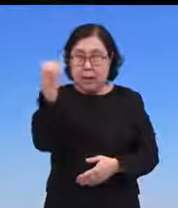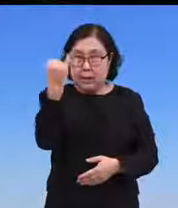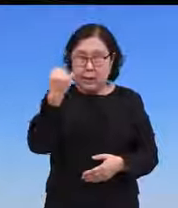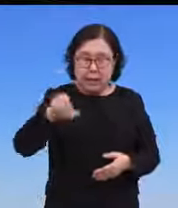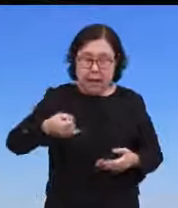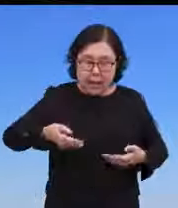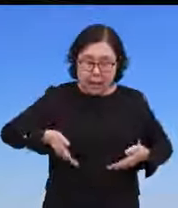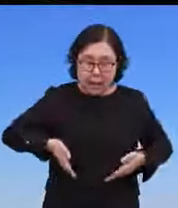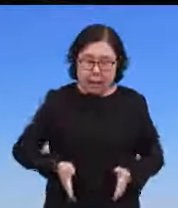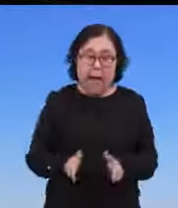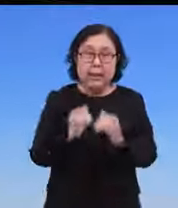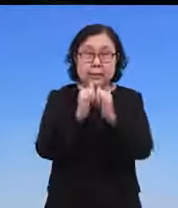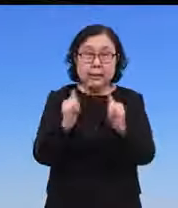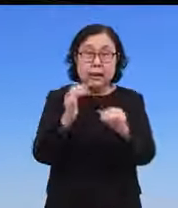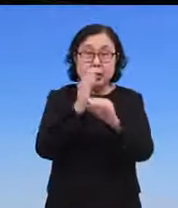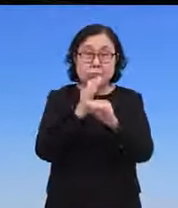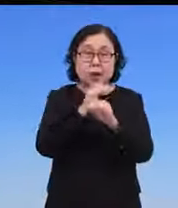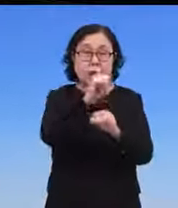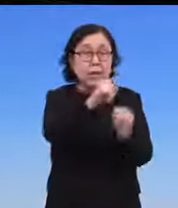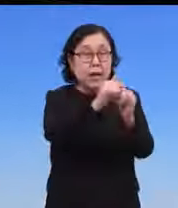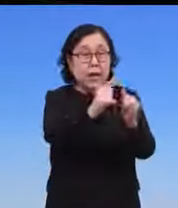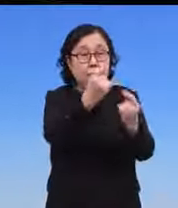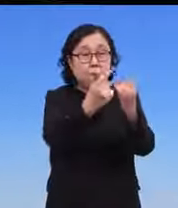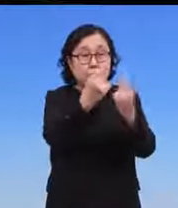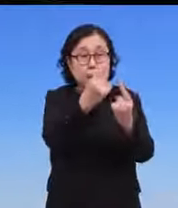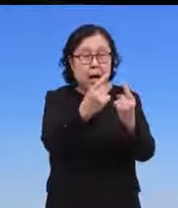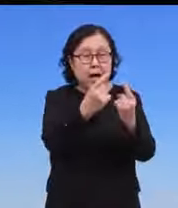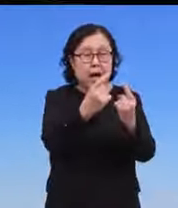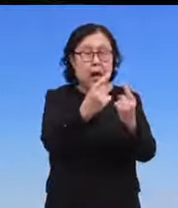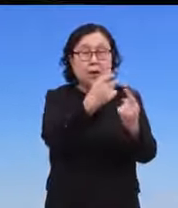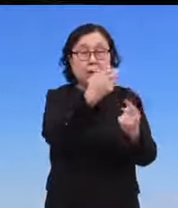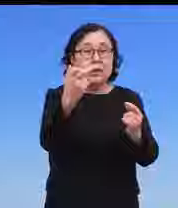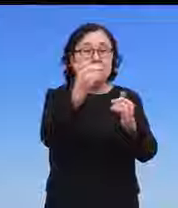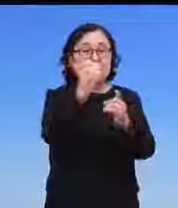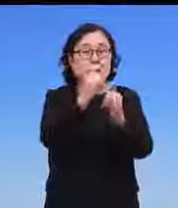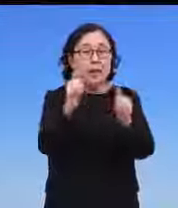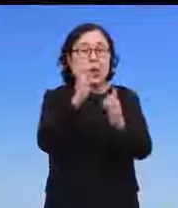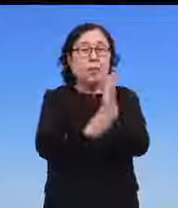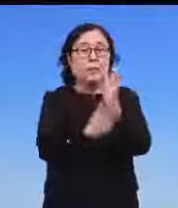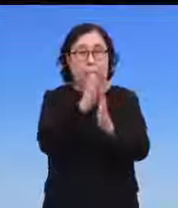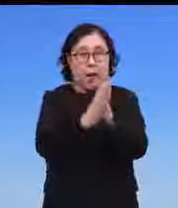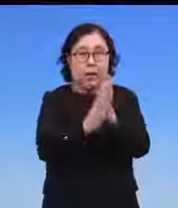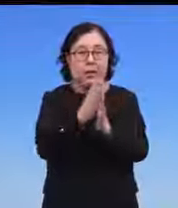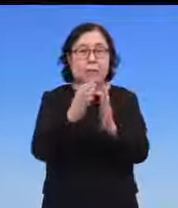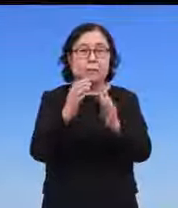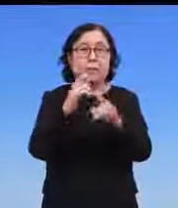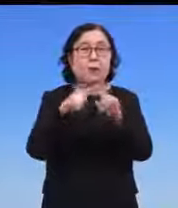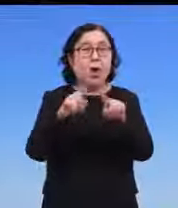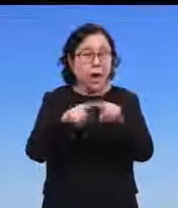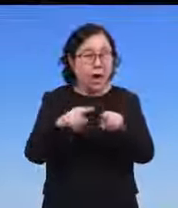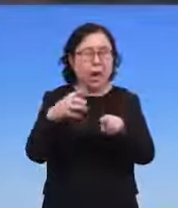여자가 낳은 자 중에 이 사람보다 큰 자가 없다, 이런 평가를 받는다면 뭐가 더 필요하겠냐고요.